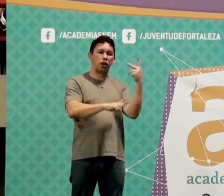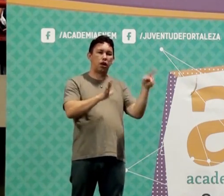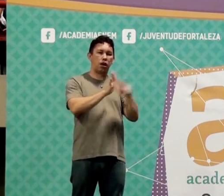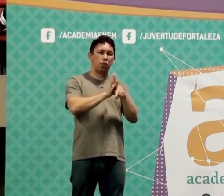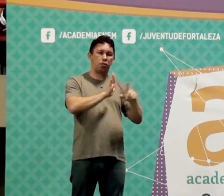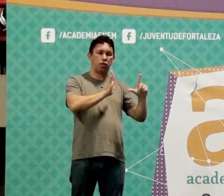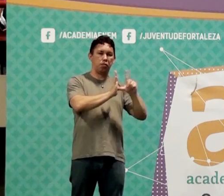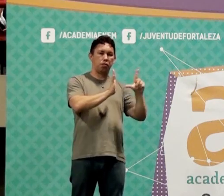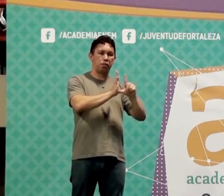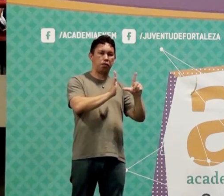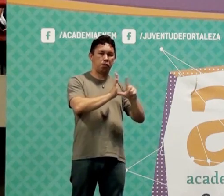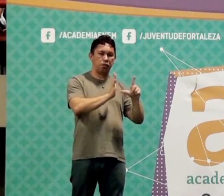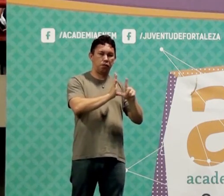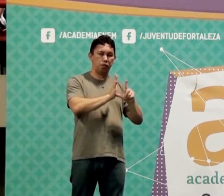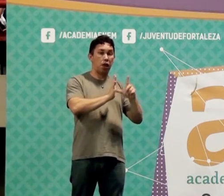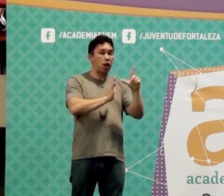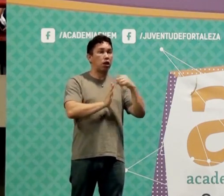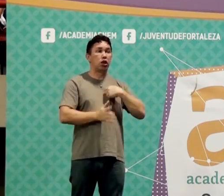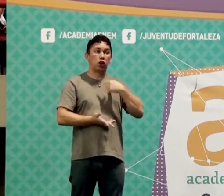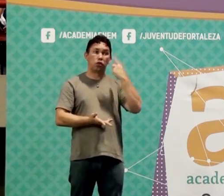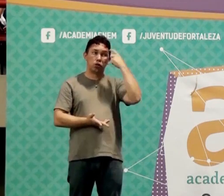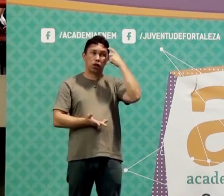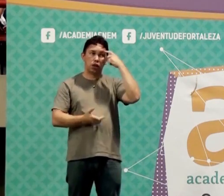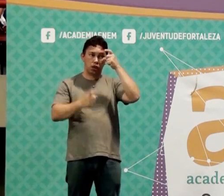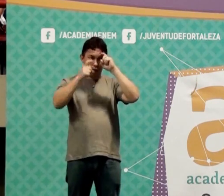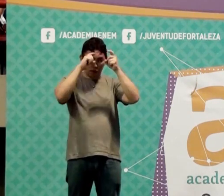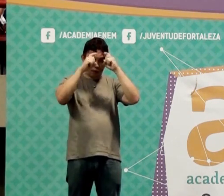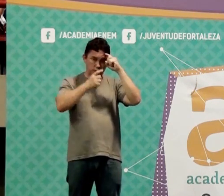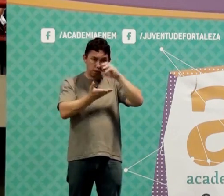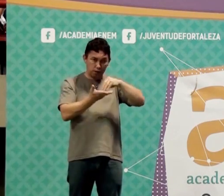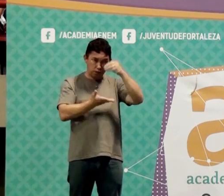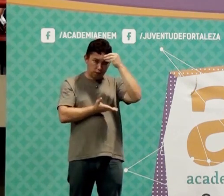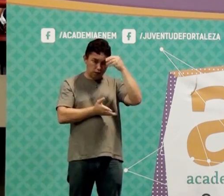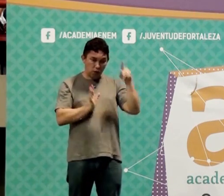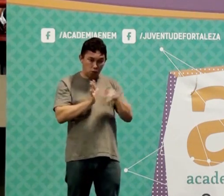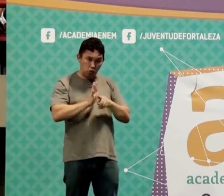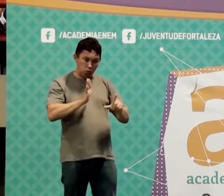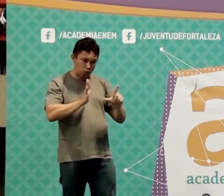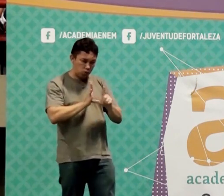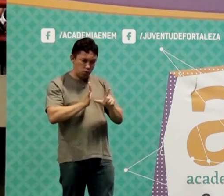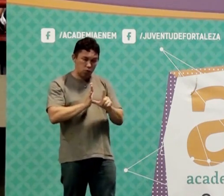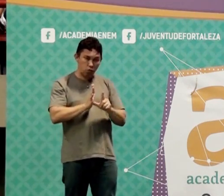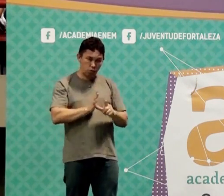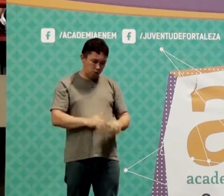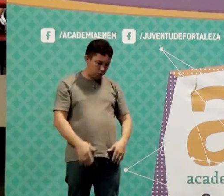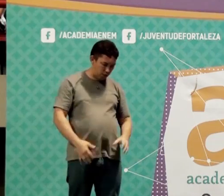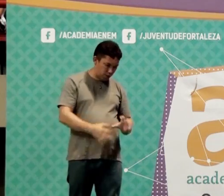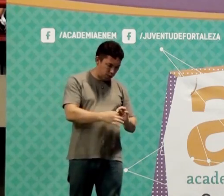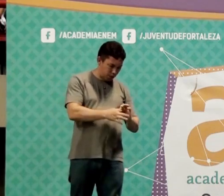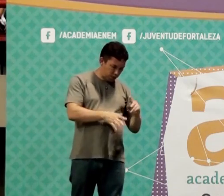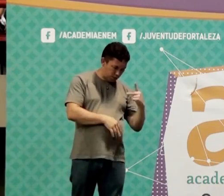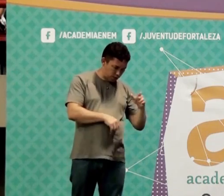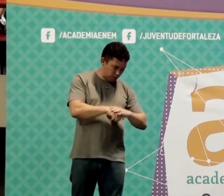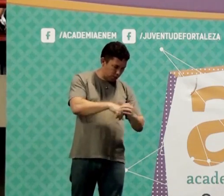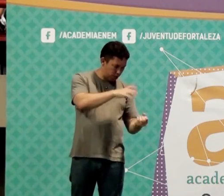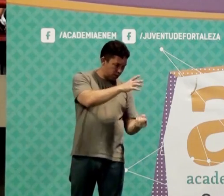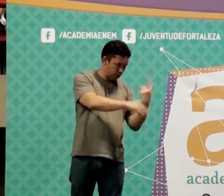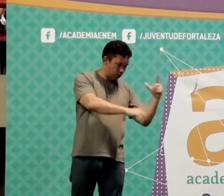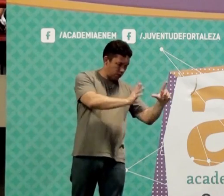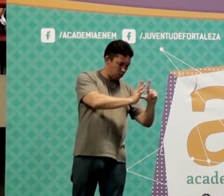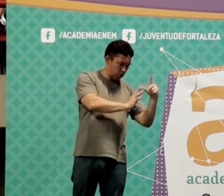ele trabalhar. O jornaleiro ou o artesão, ele é pago. O aprendiz é pago,